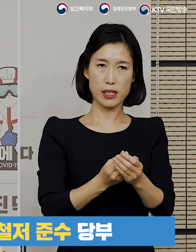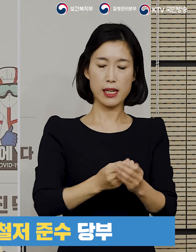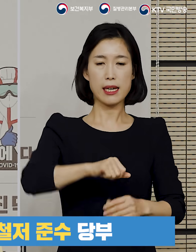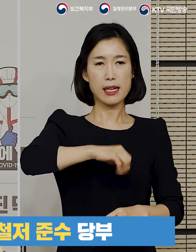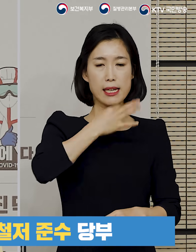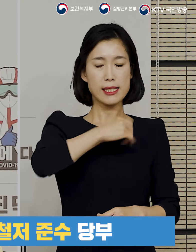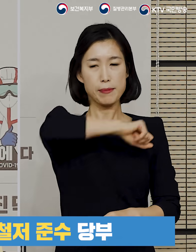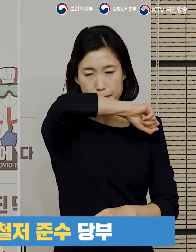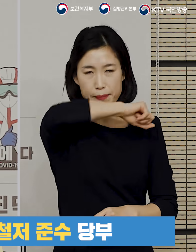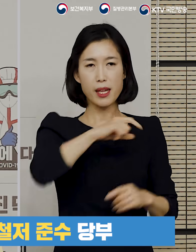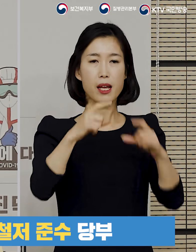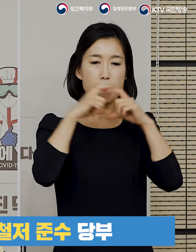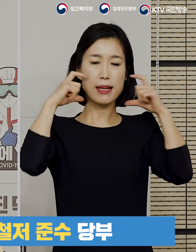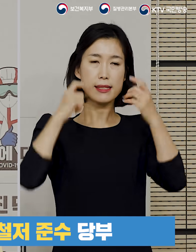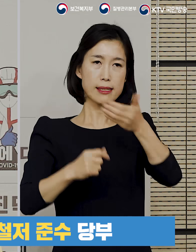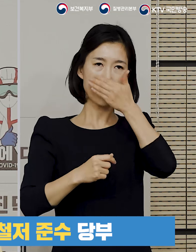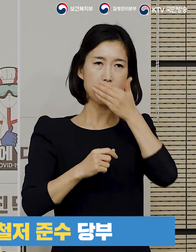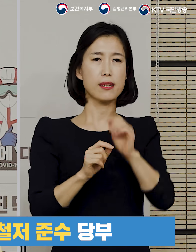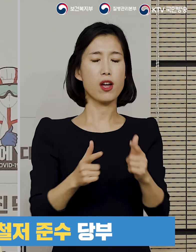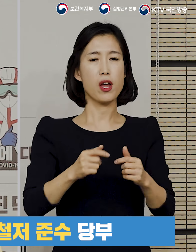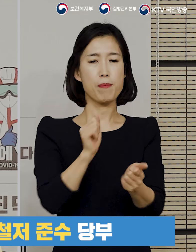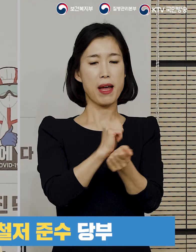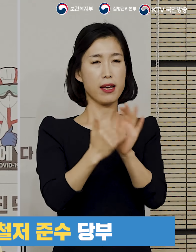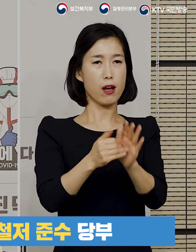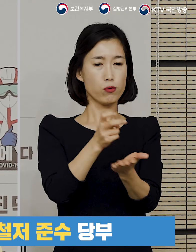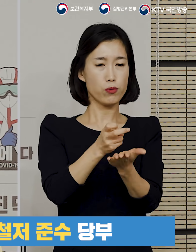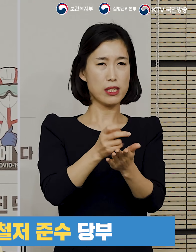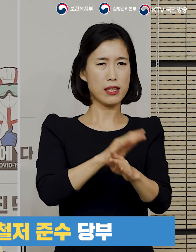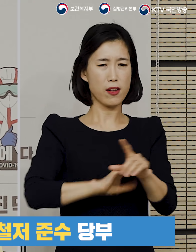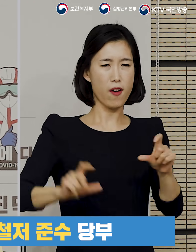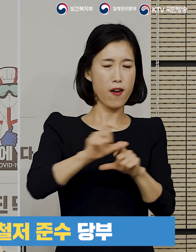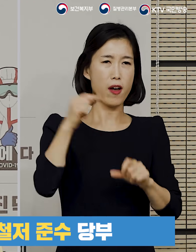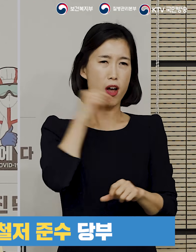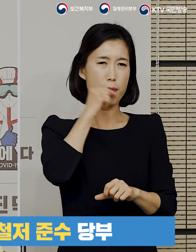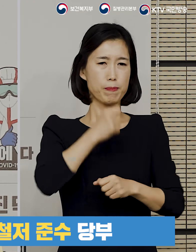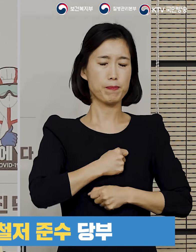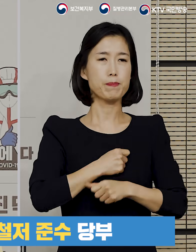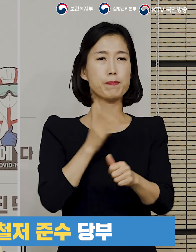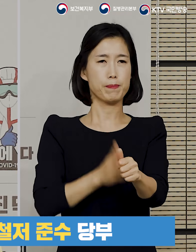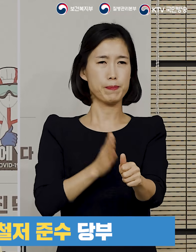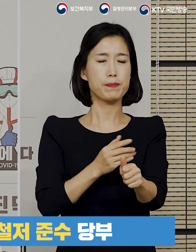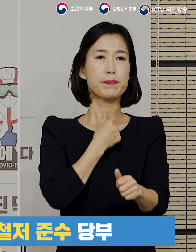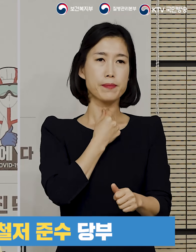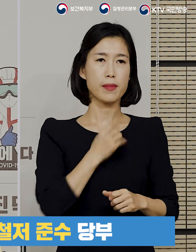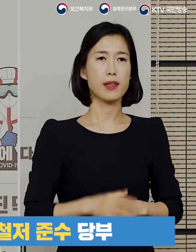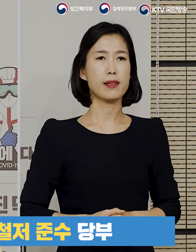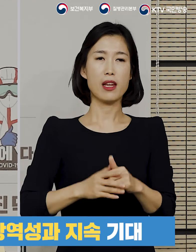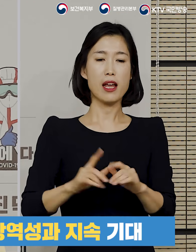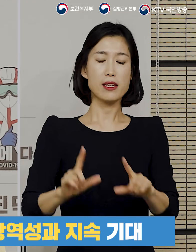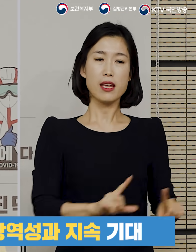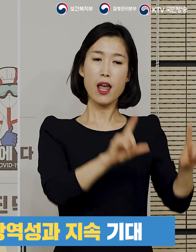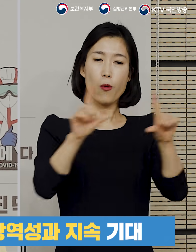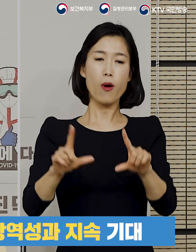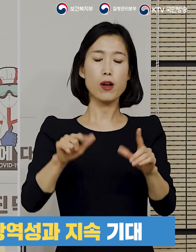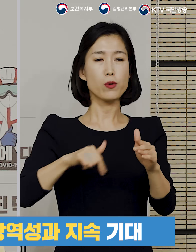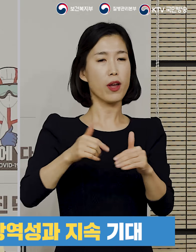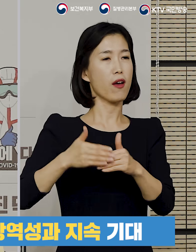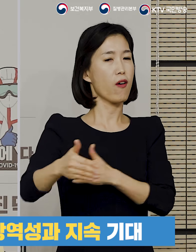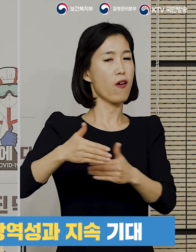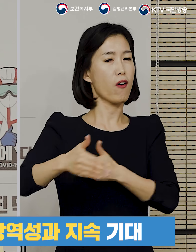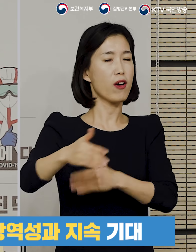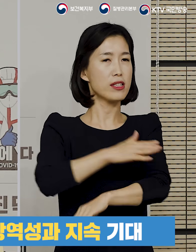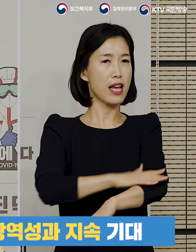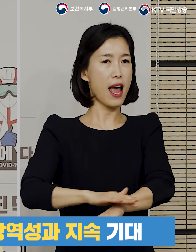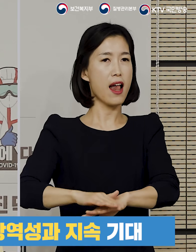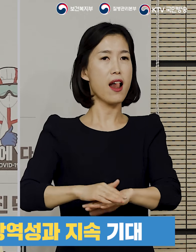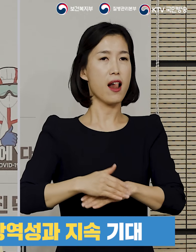손 씻기, 기침 예절, 마스크 착용 등 방역 수칙을 철저히 지켜주실 것을 당부드립니다. 생활 속에서 거리